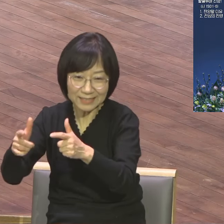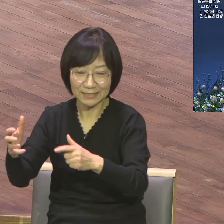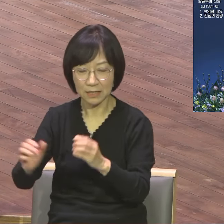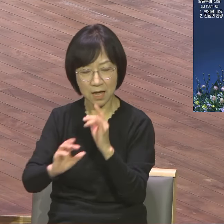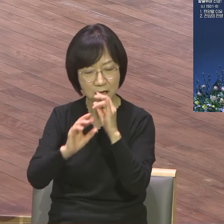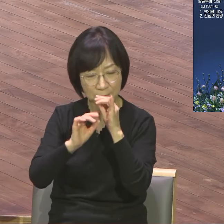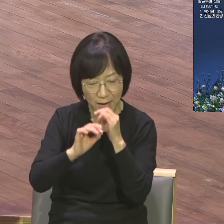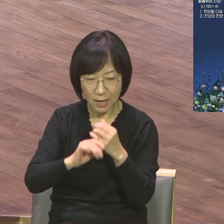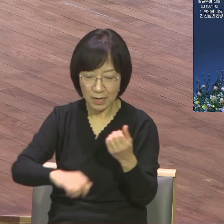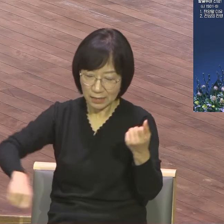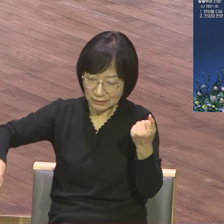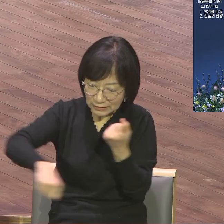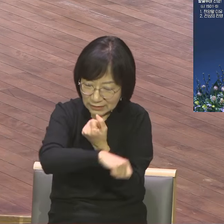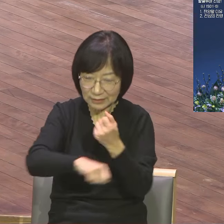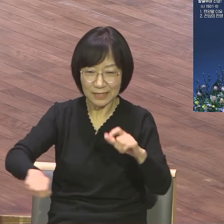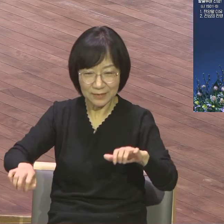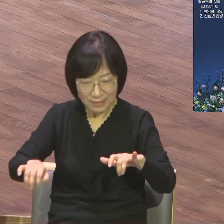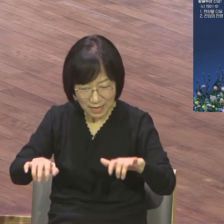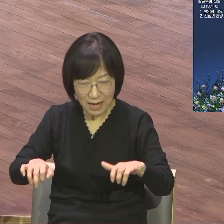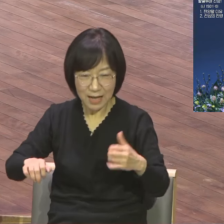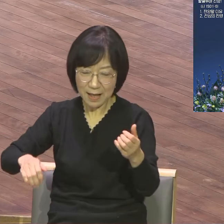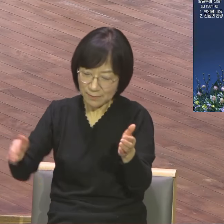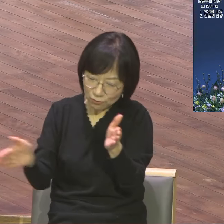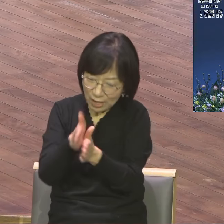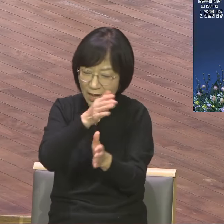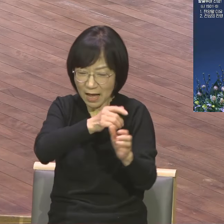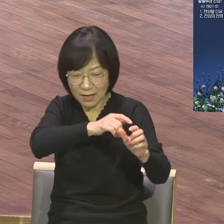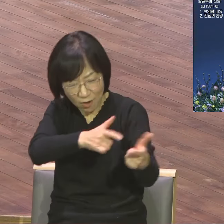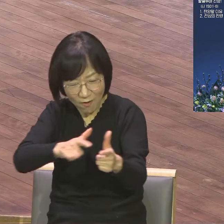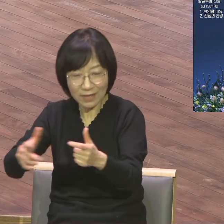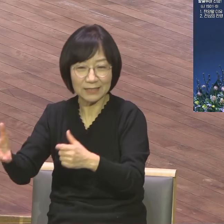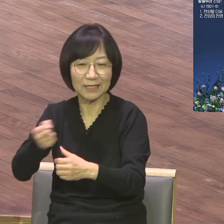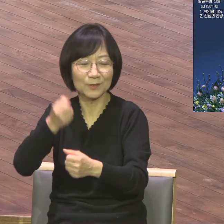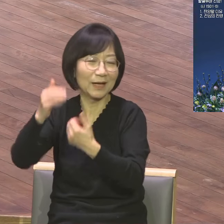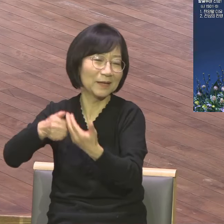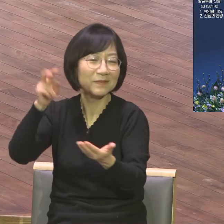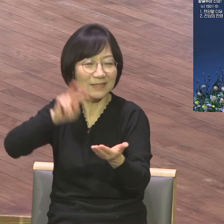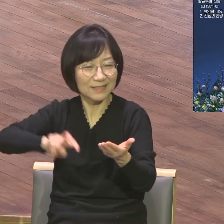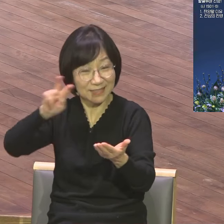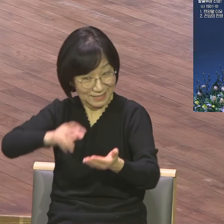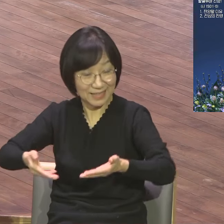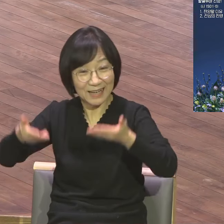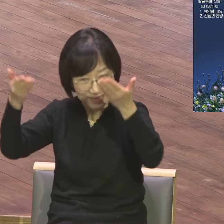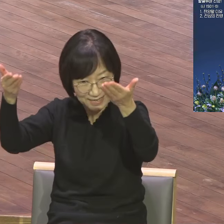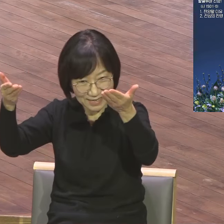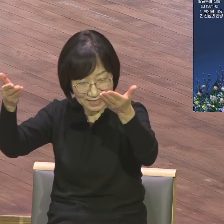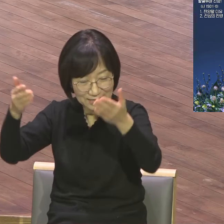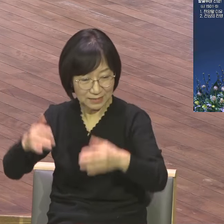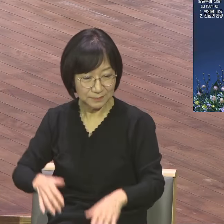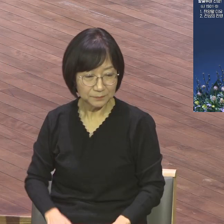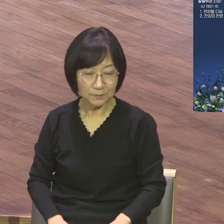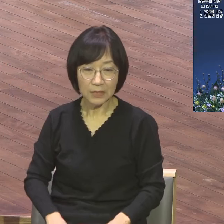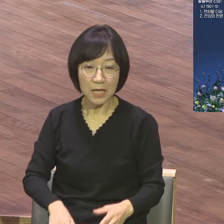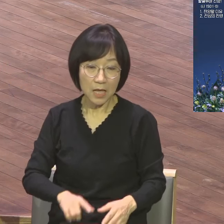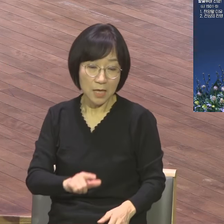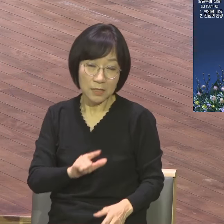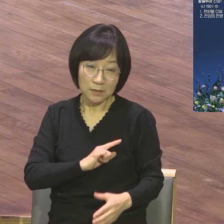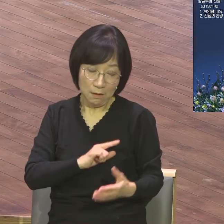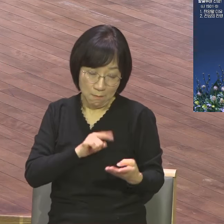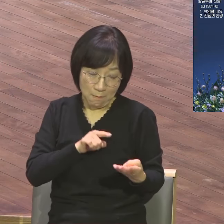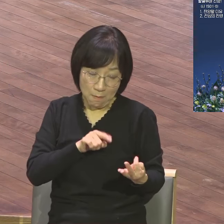악기들을 동원해서 하나님을 찬양하라 그렇게 말씀하고 있습니다. 여기에 악기 이름이 많이 나오는